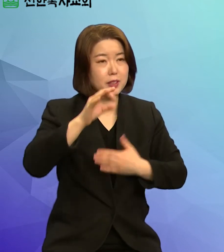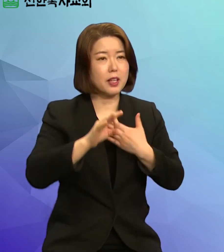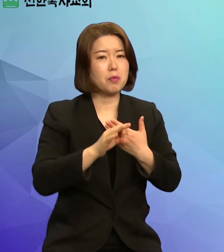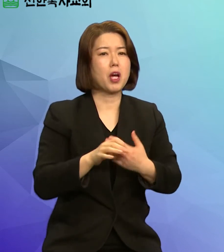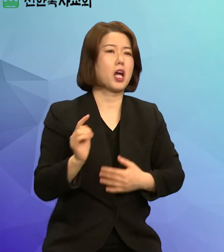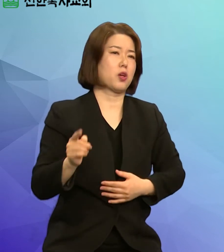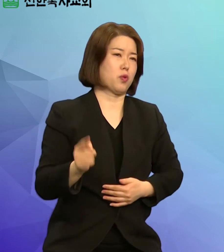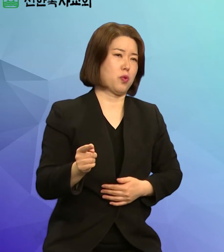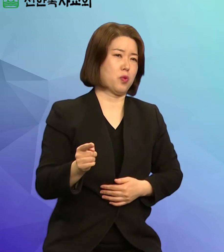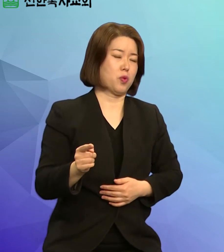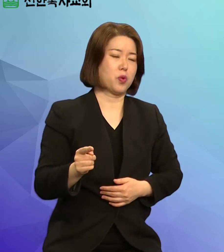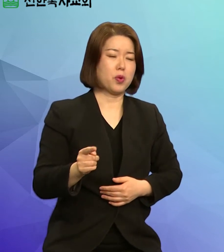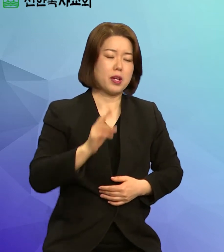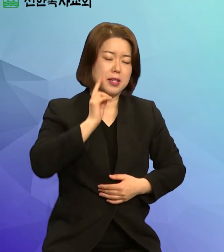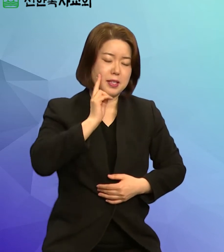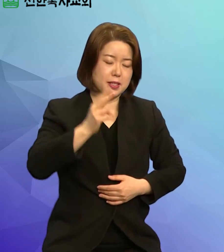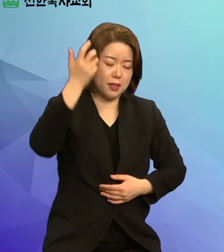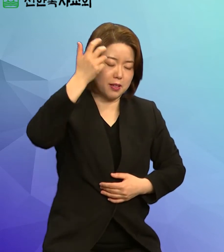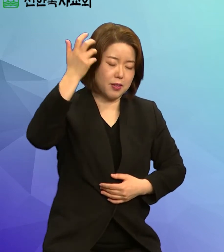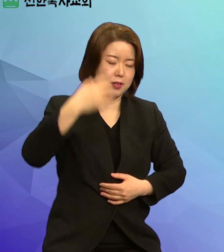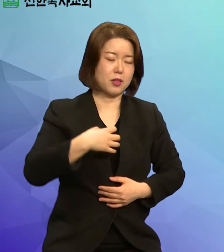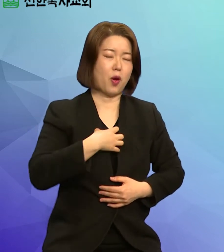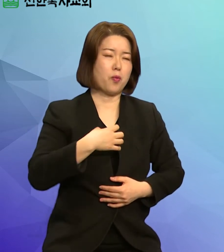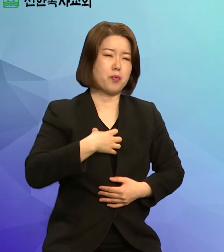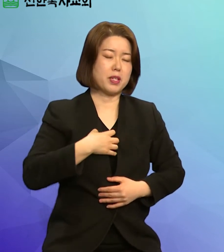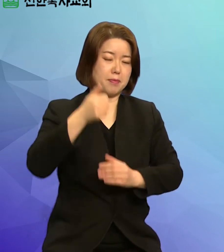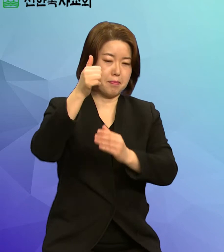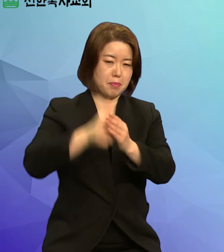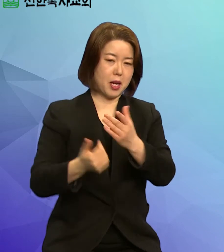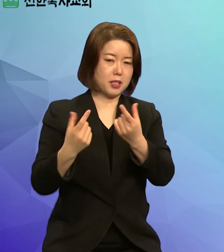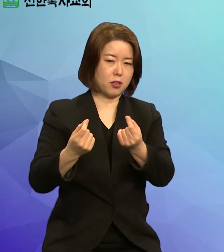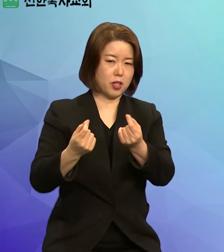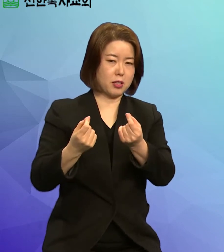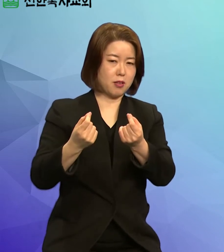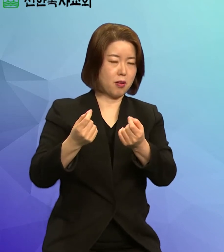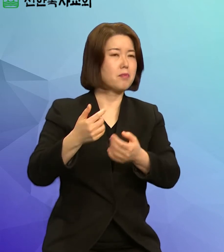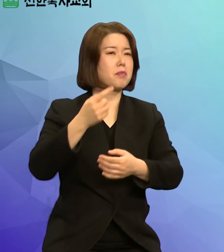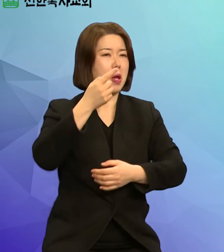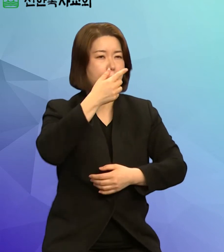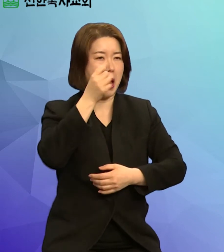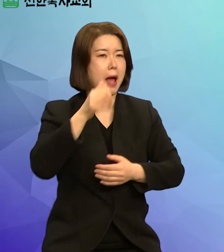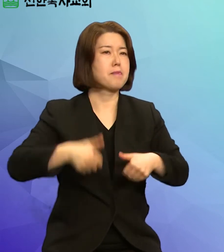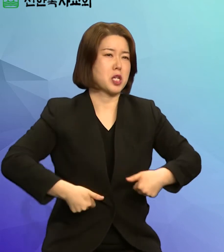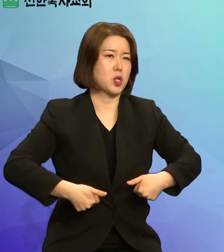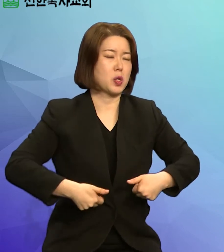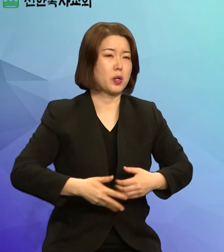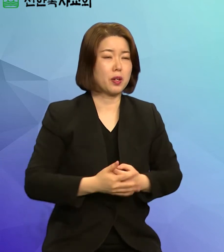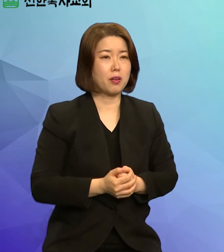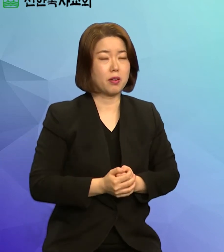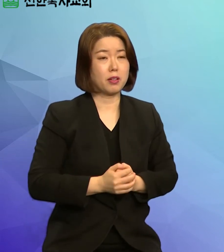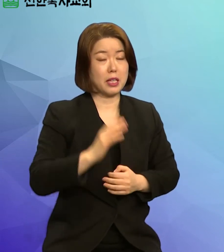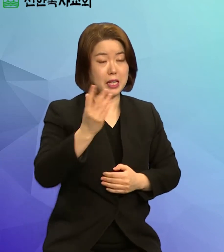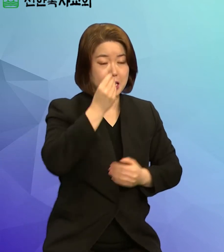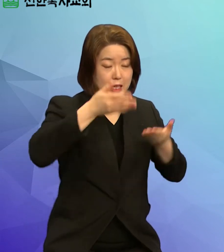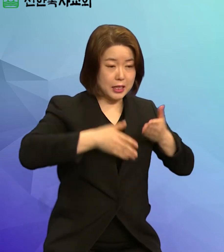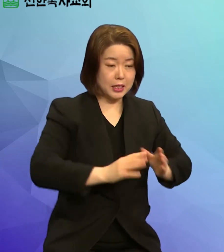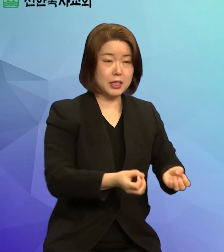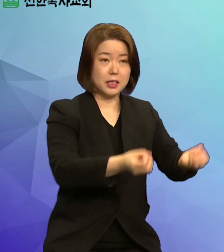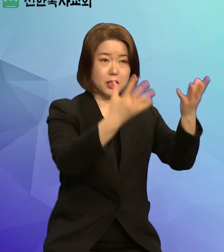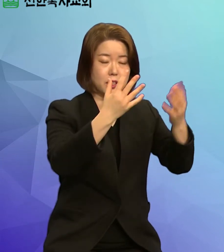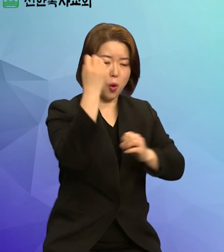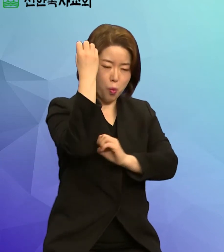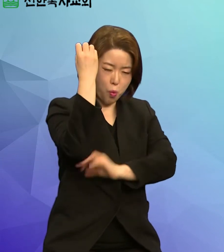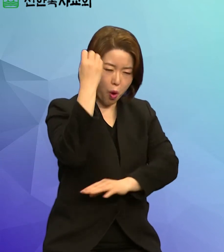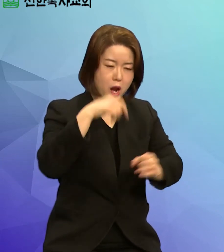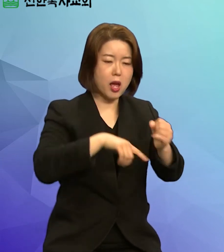심각한 영적인 위기 상태에 빠져 있음을 알아야 합니다. 성탄절의 본래 의미는 그런 것이